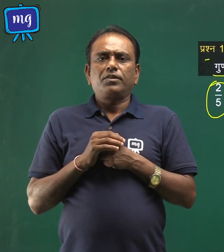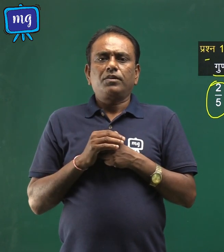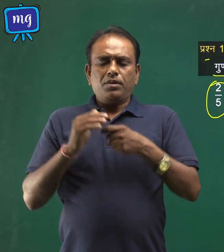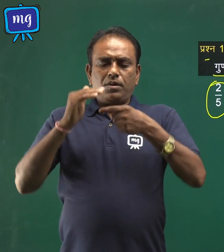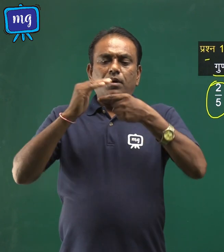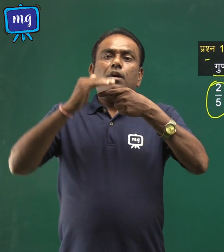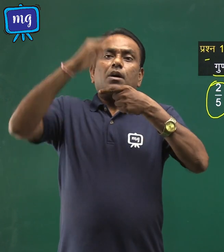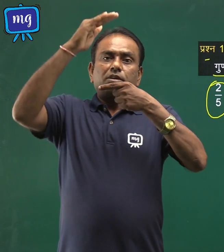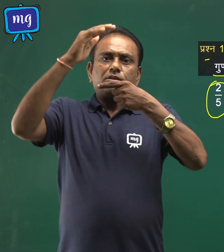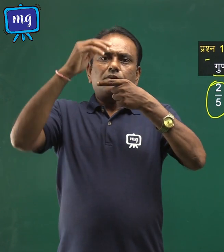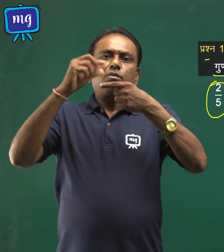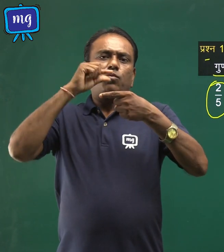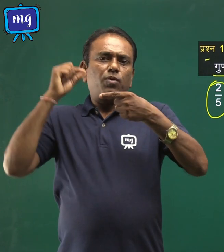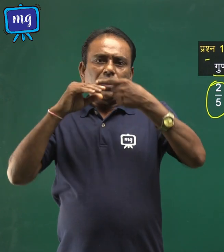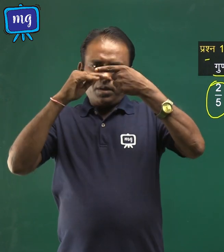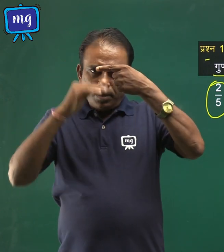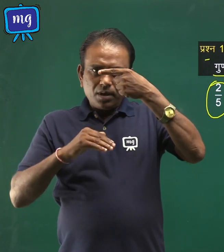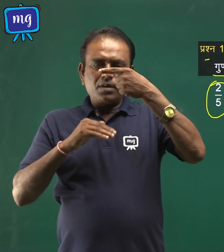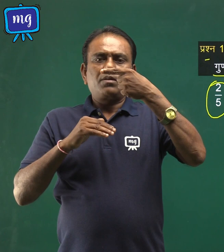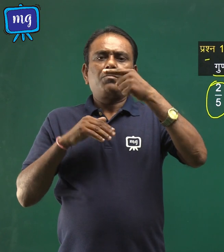अंश व हर में